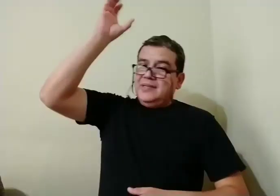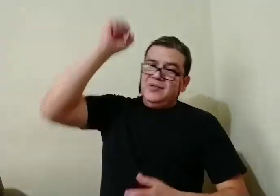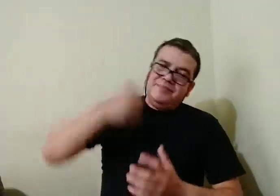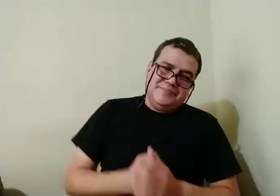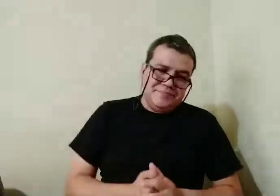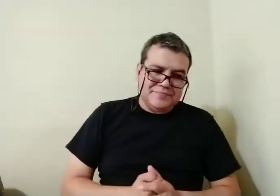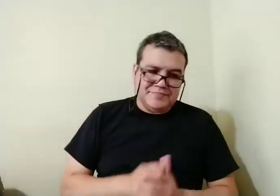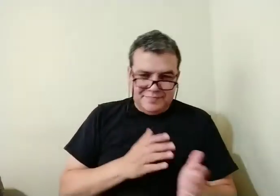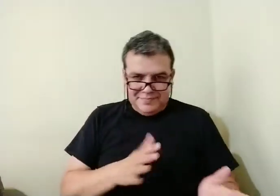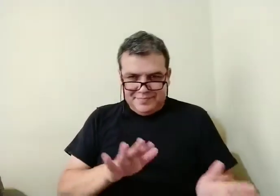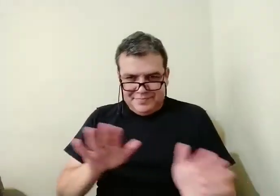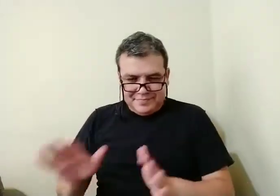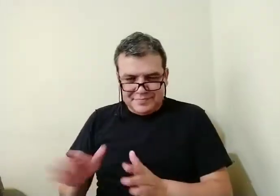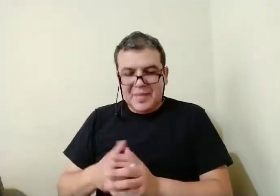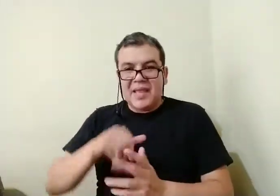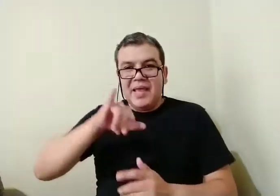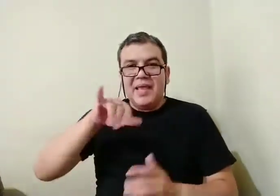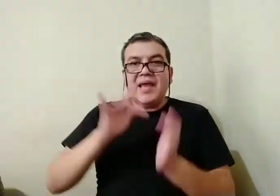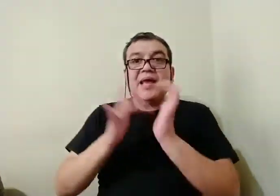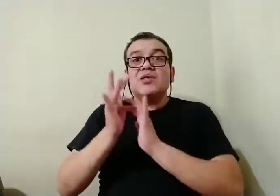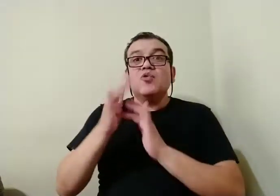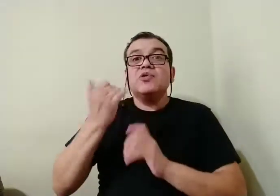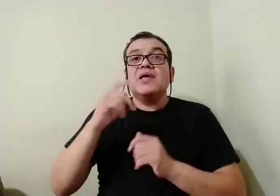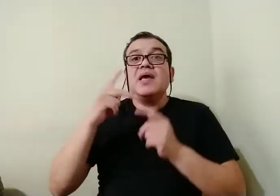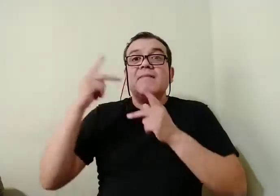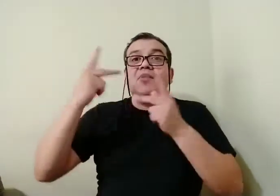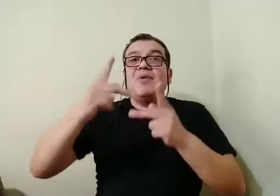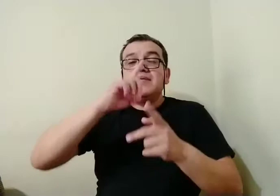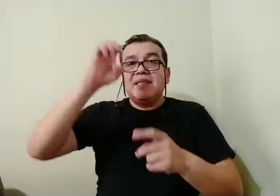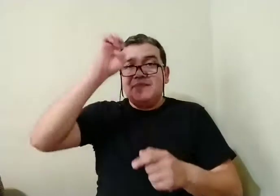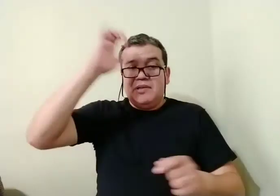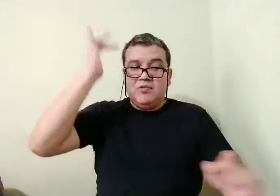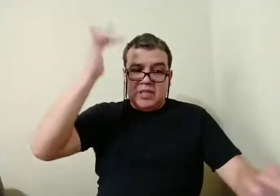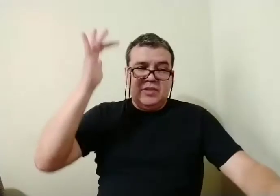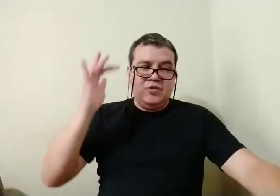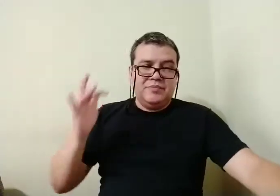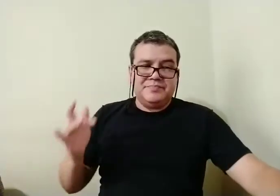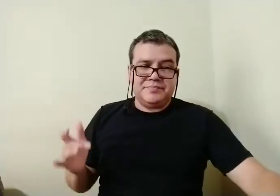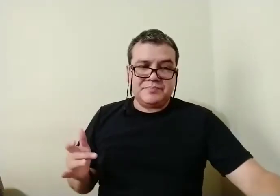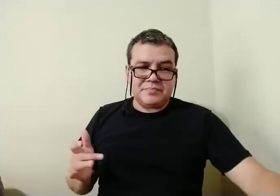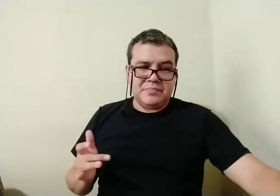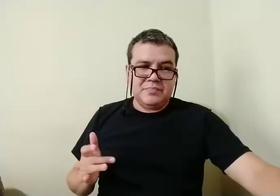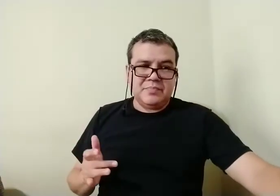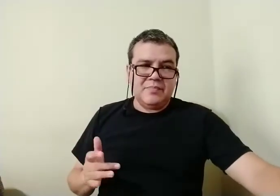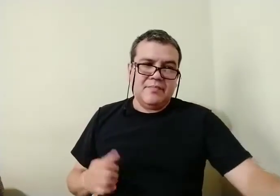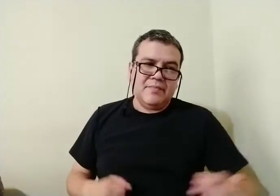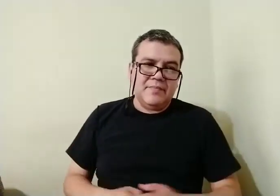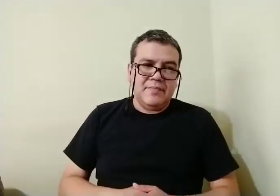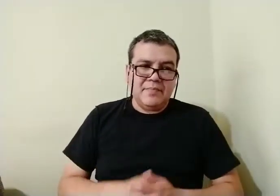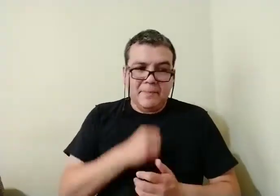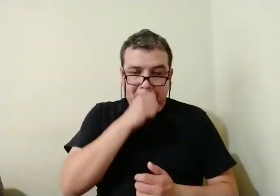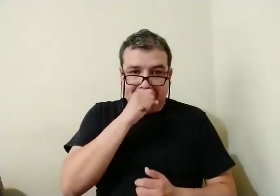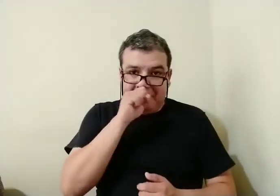El Espíritu Santo fue el cumplimiento de la promesa que Jesús hizo a sus discípulos.